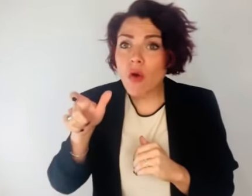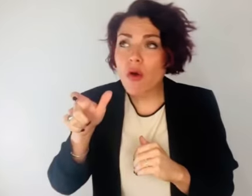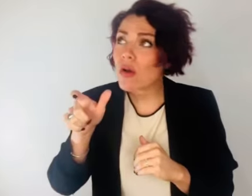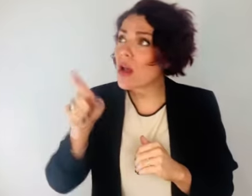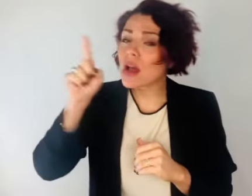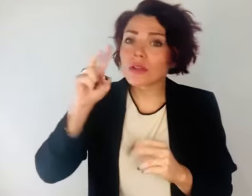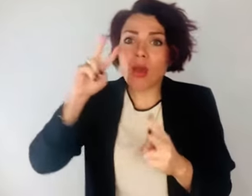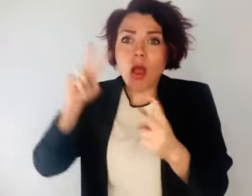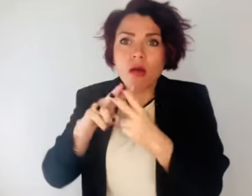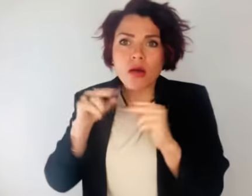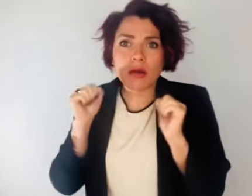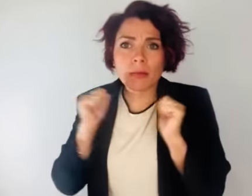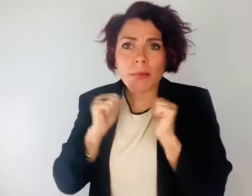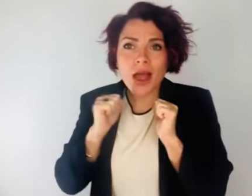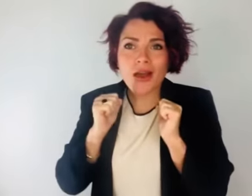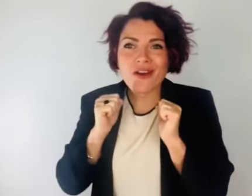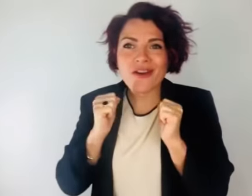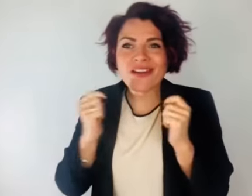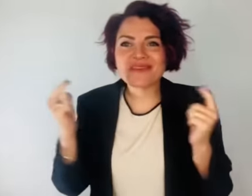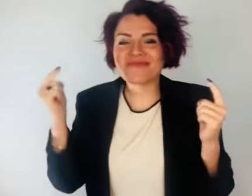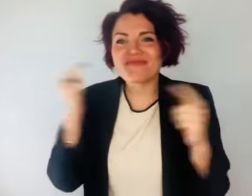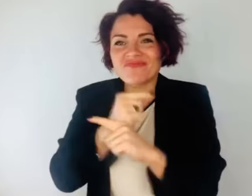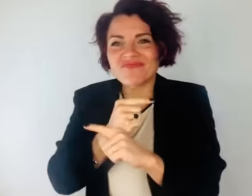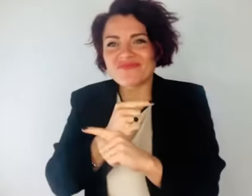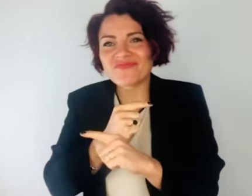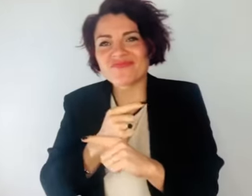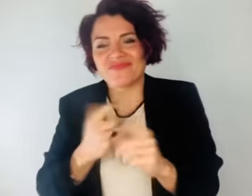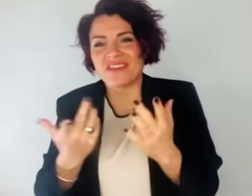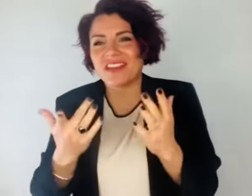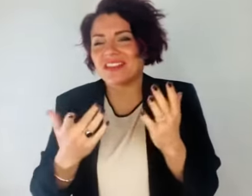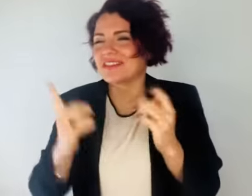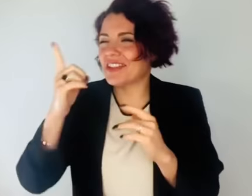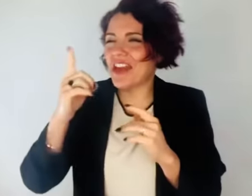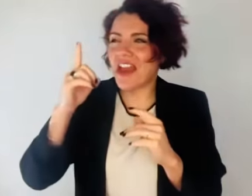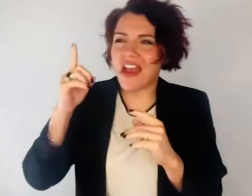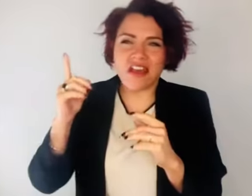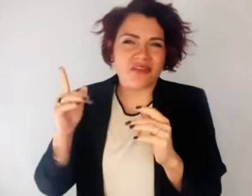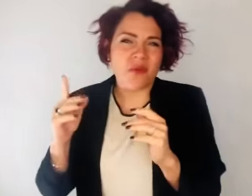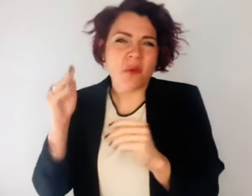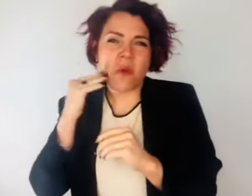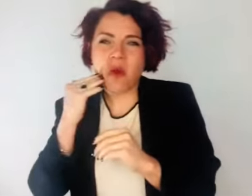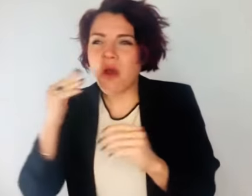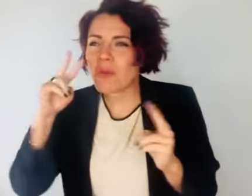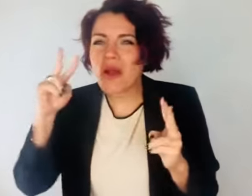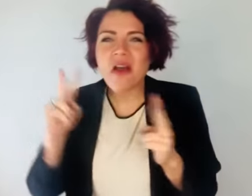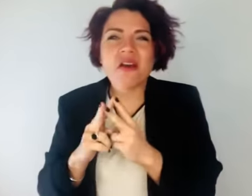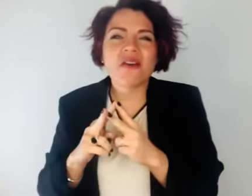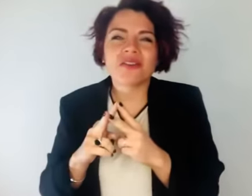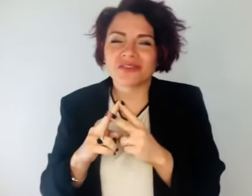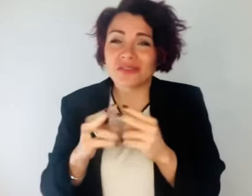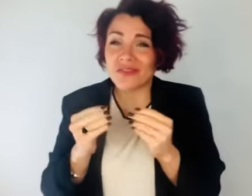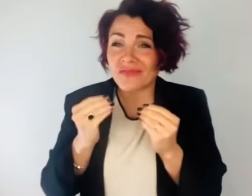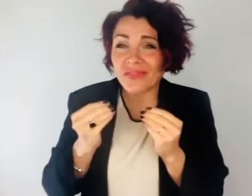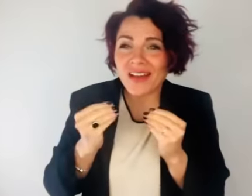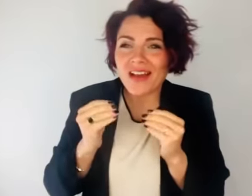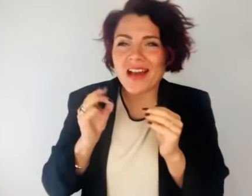temeva l'incontro con dio e invece l'incontro con dio da parte dell'uomo peccatore non deve essere più temuto